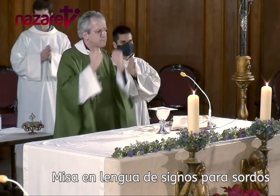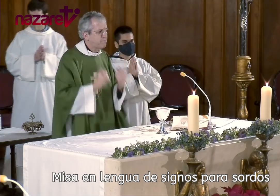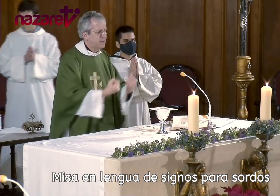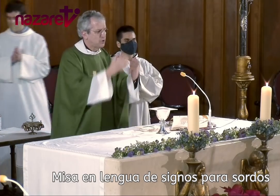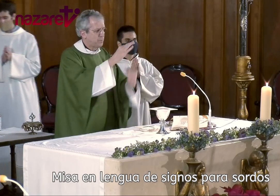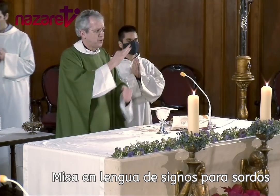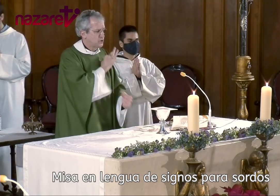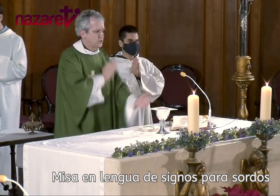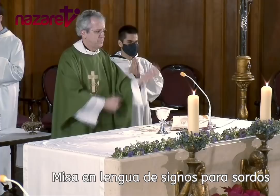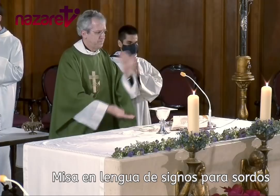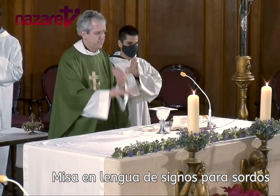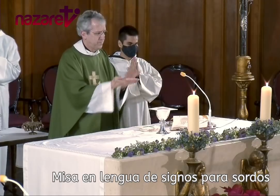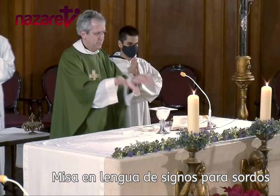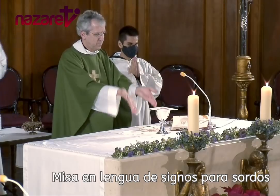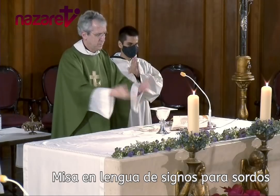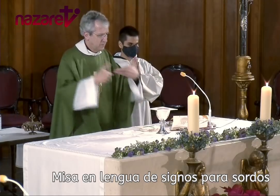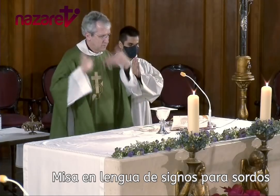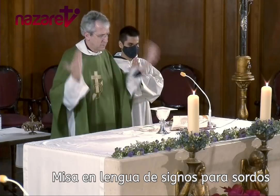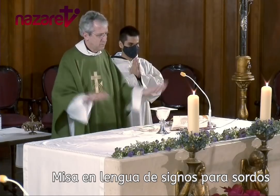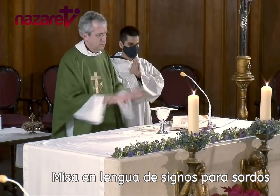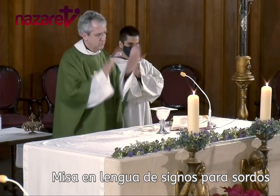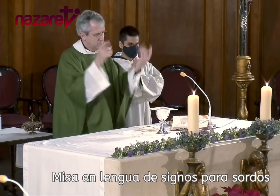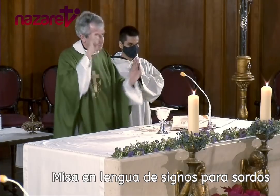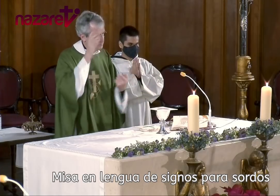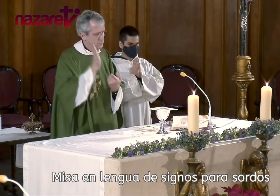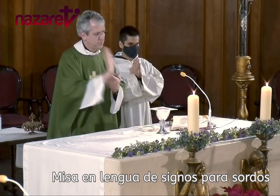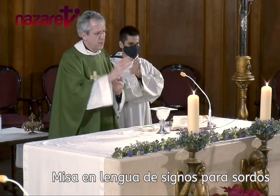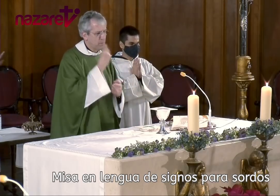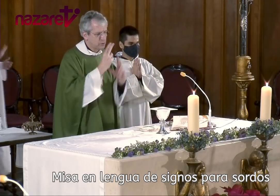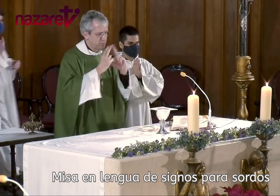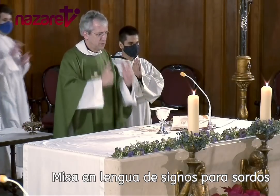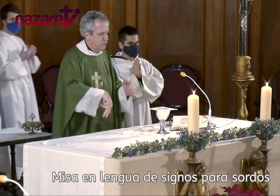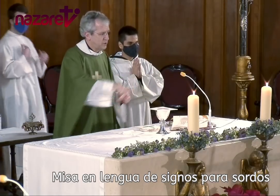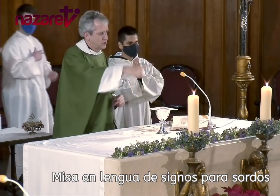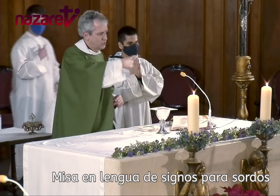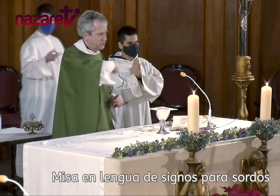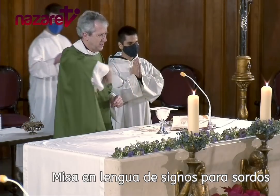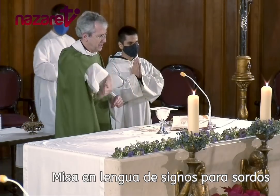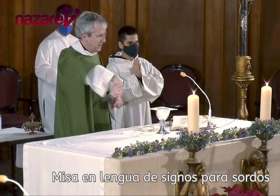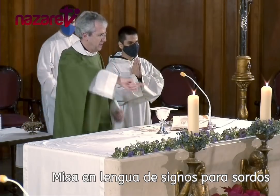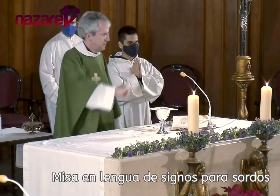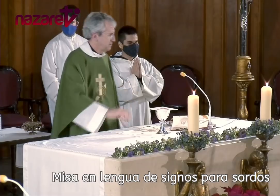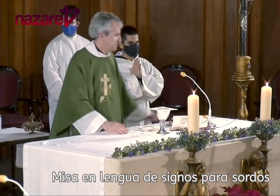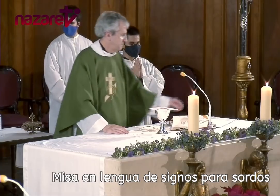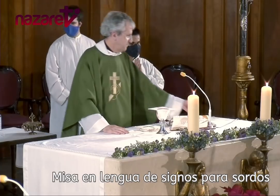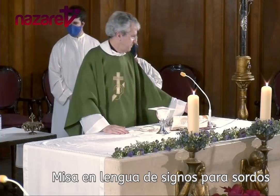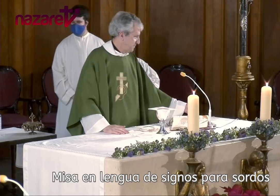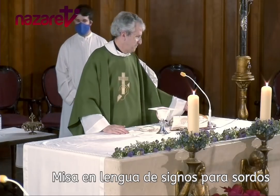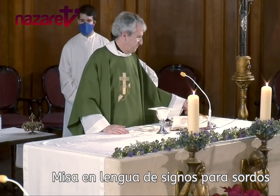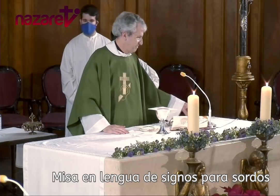Padre Todopoderoso. El Señor reciba de tus manos este sacrificio para alabanza y gloria de su nombre, para nuestro bien y de toda